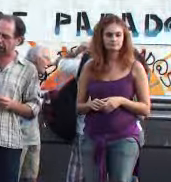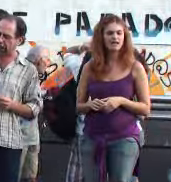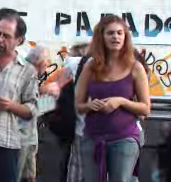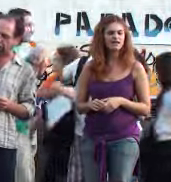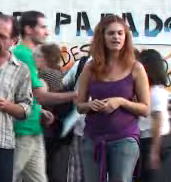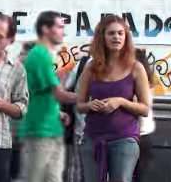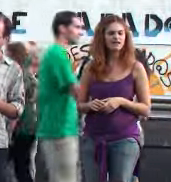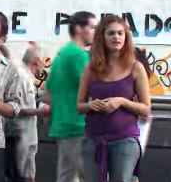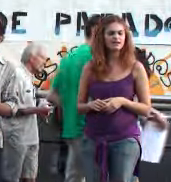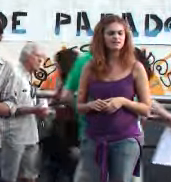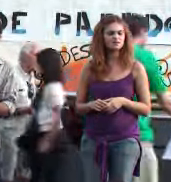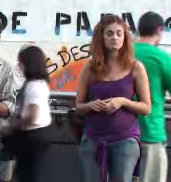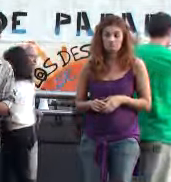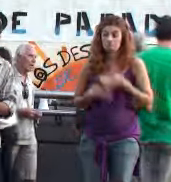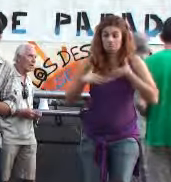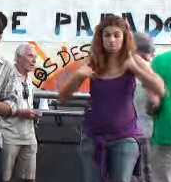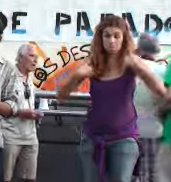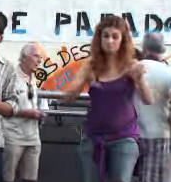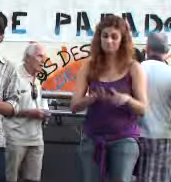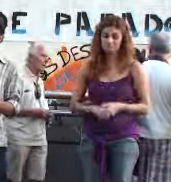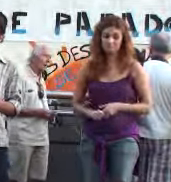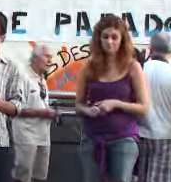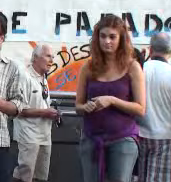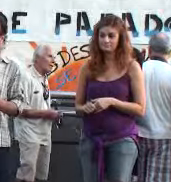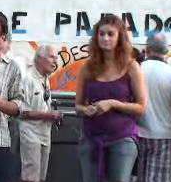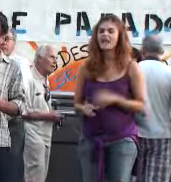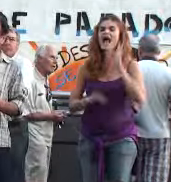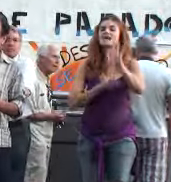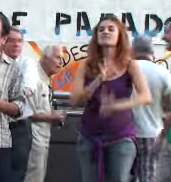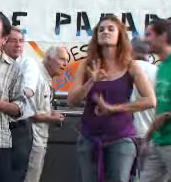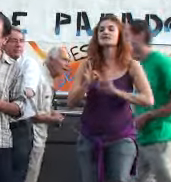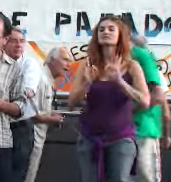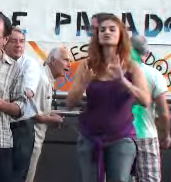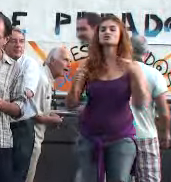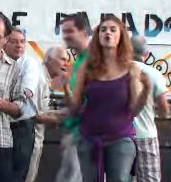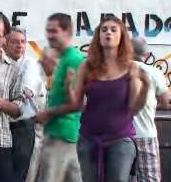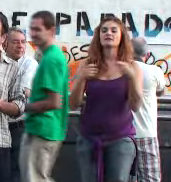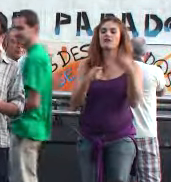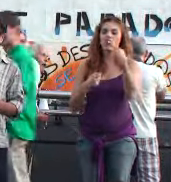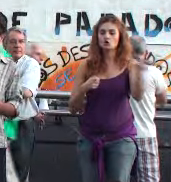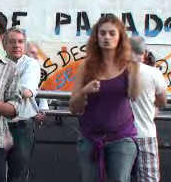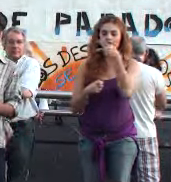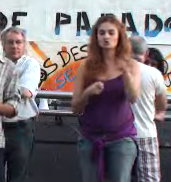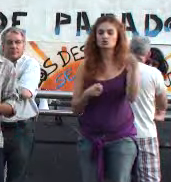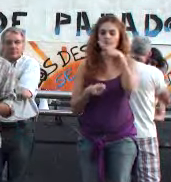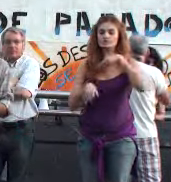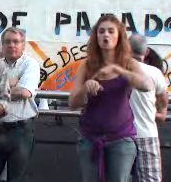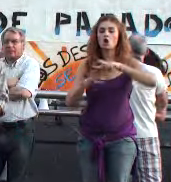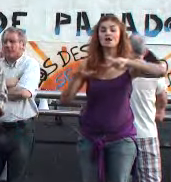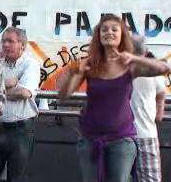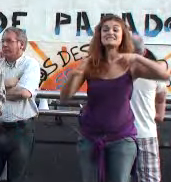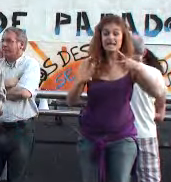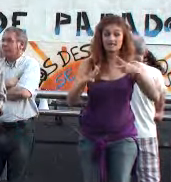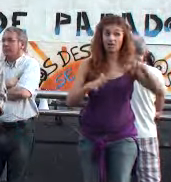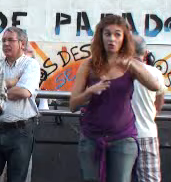Deciros que la Asamblea de Autoempleo y Cooperativas tiene lugar cada dos semanas, los martes a las 7 de la tarde en la Plaza del Carmen, el próximo será